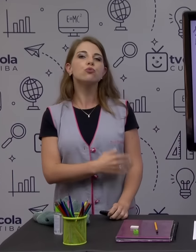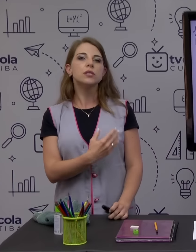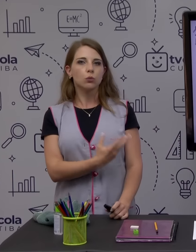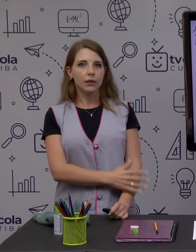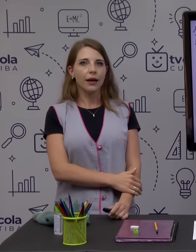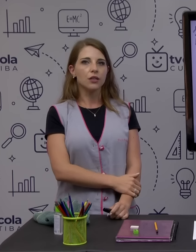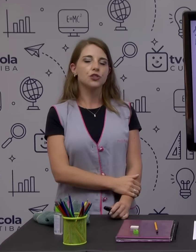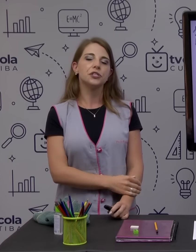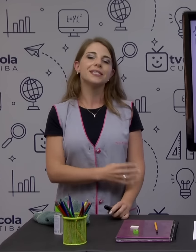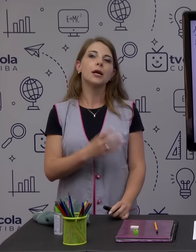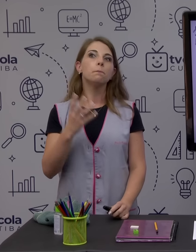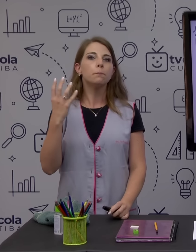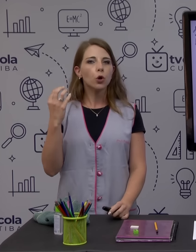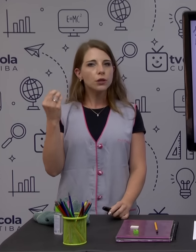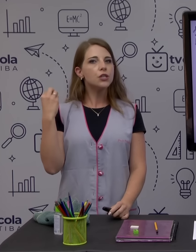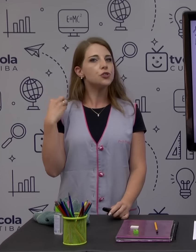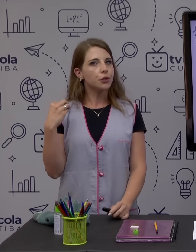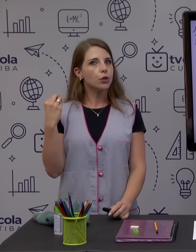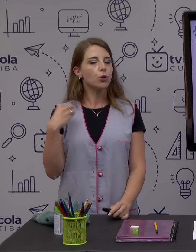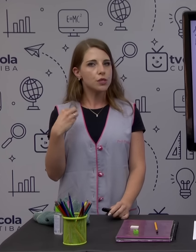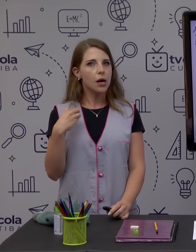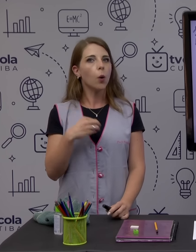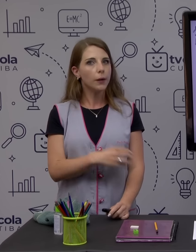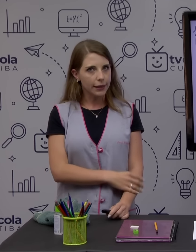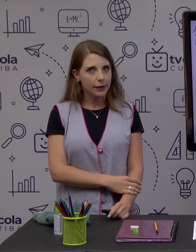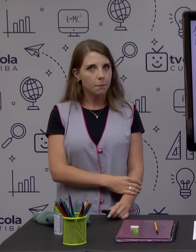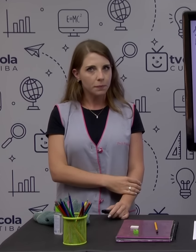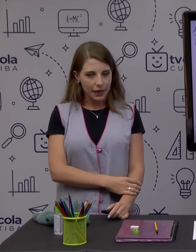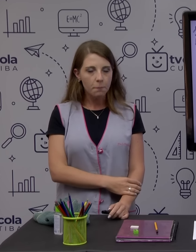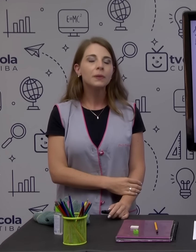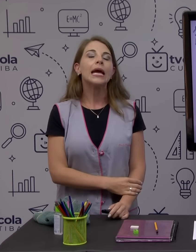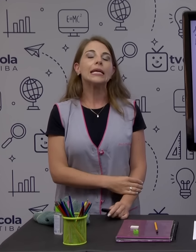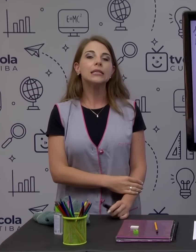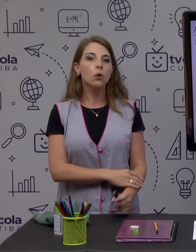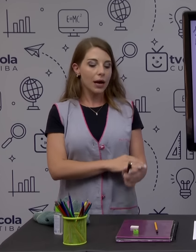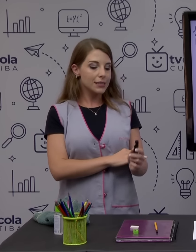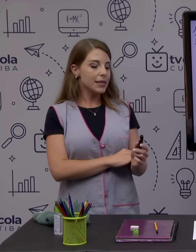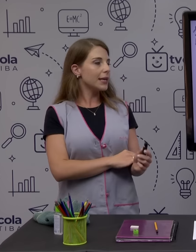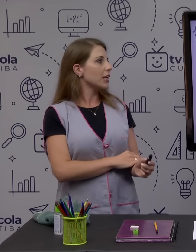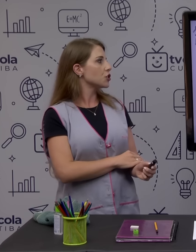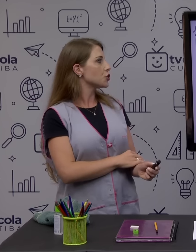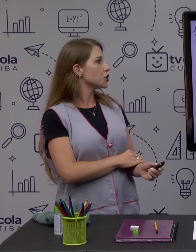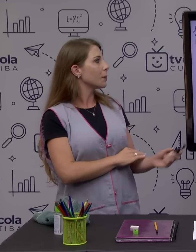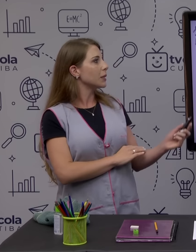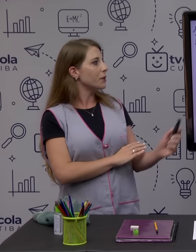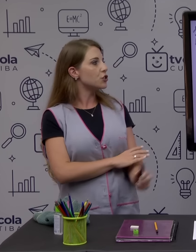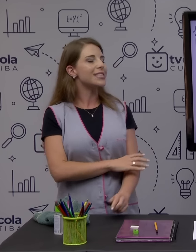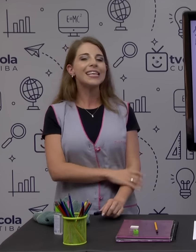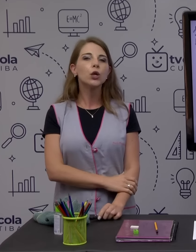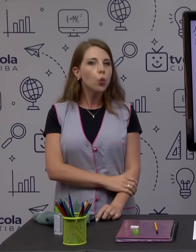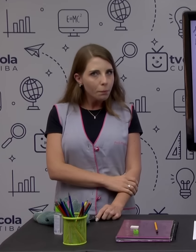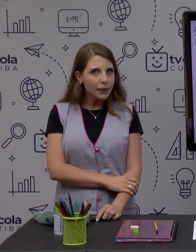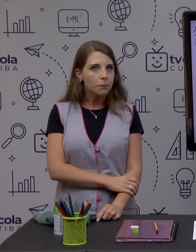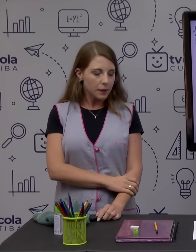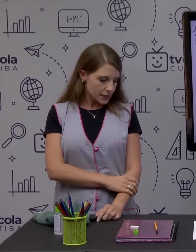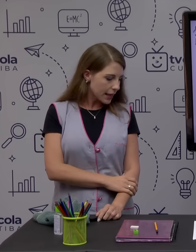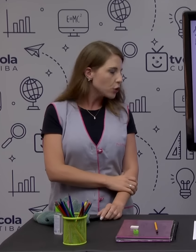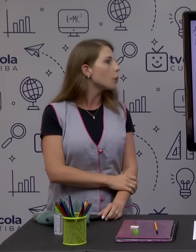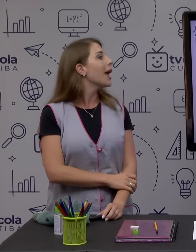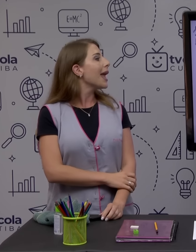função dela, gente, é estar protegendo a nossa orelha, tá? Então, a cera, que a gente chama também de cerume, tá certo?